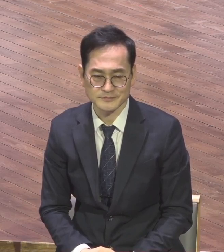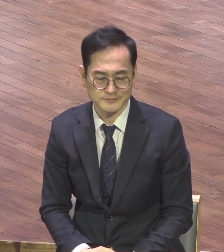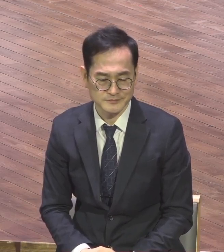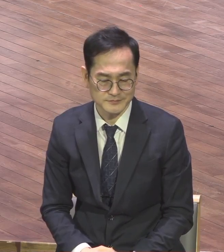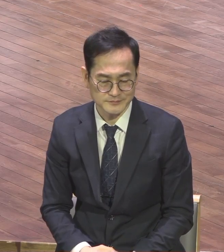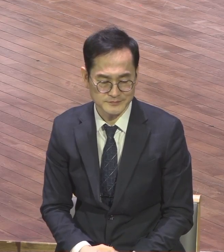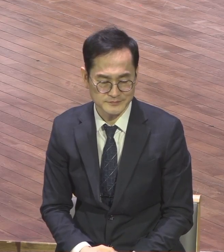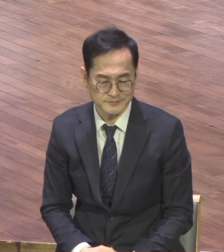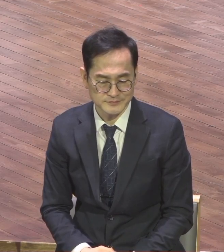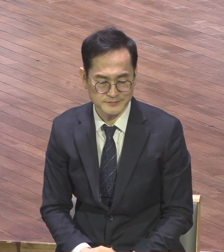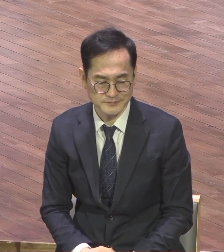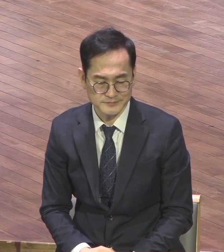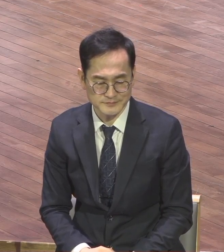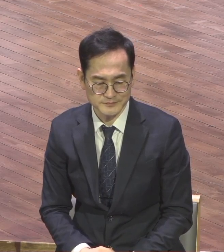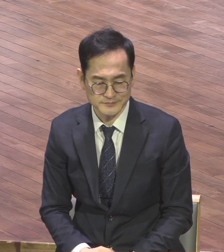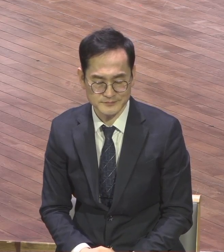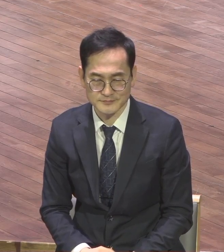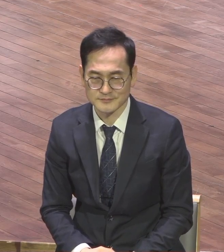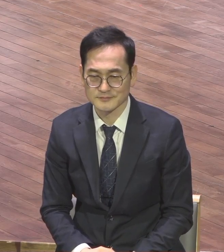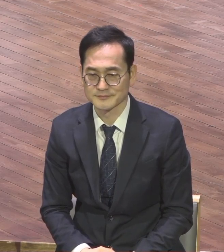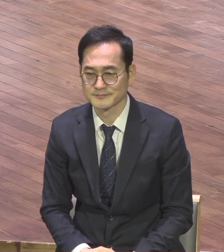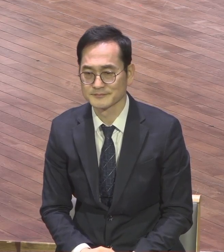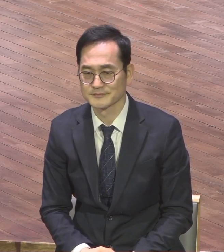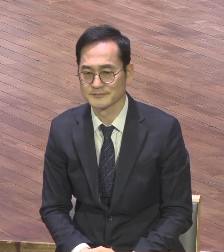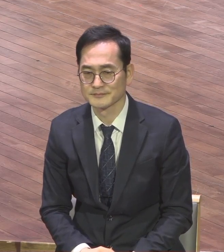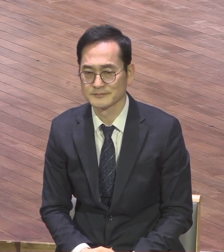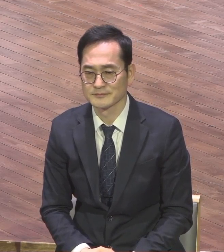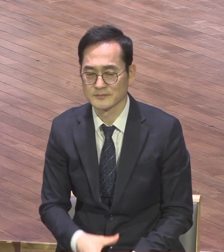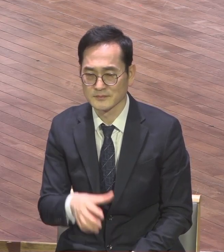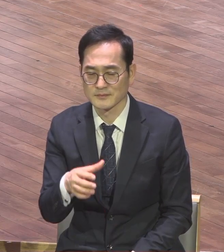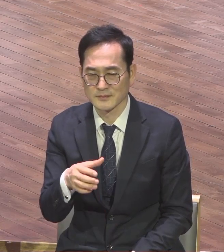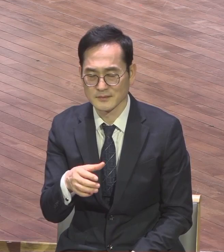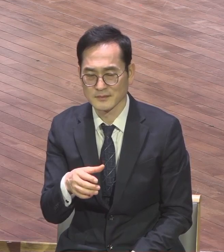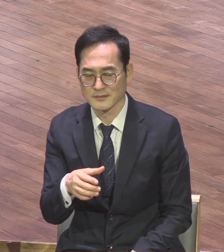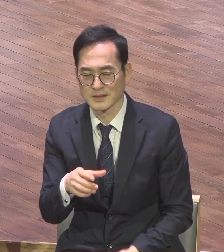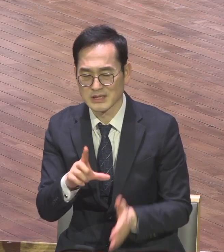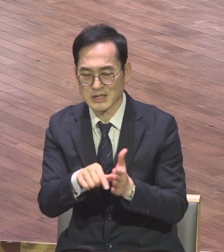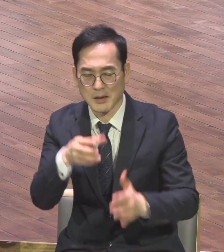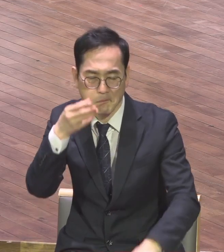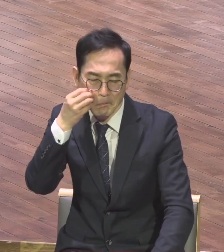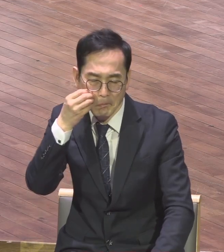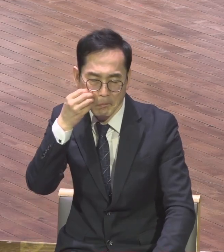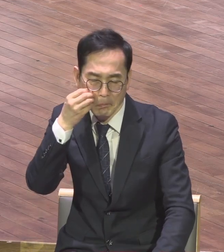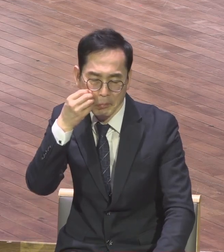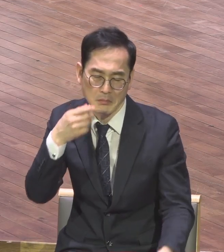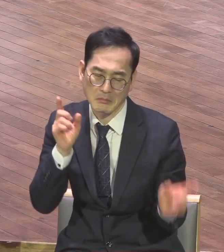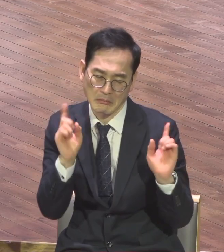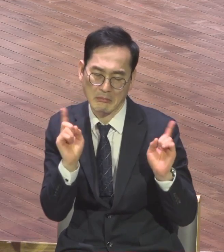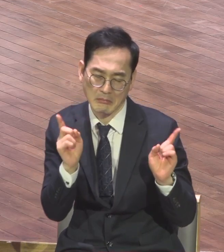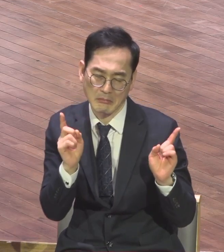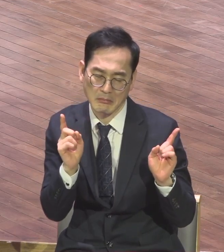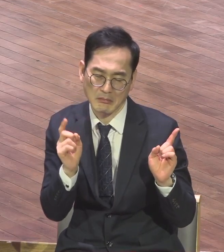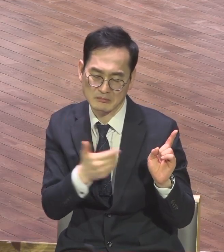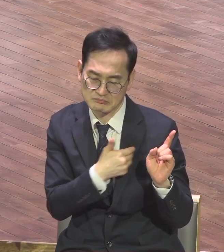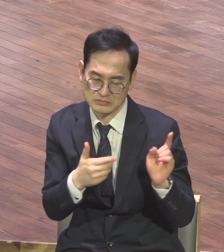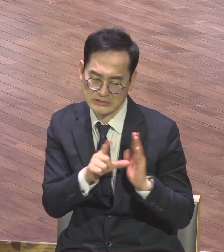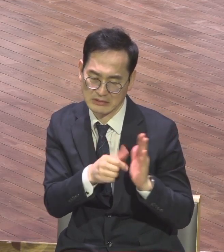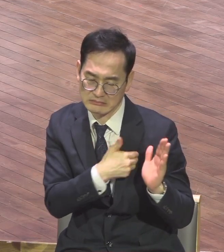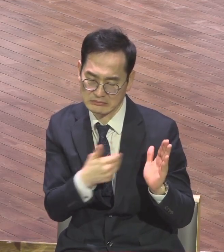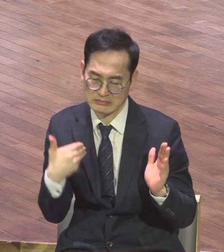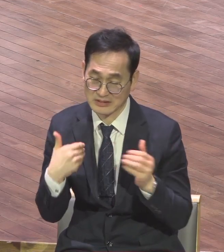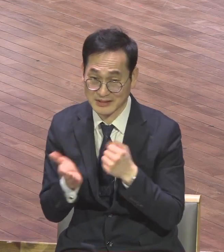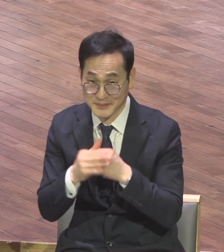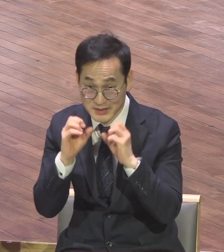뭐 생활이 넉넉해서 시간이 남아 돌아가가지고 할 일이 없어서 여유가